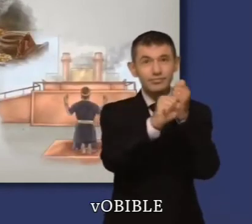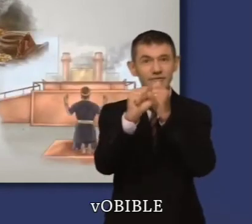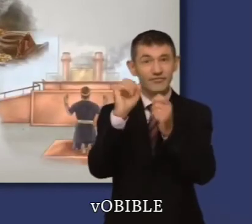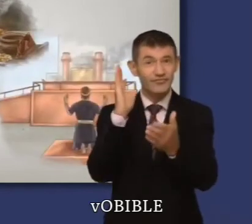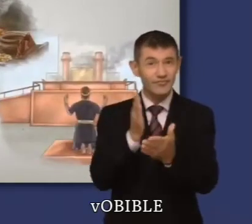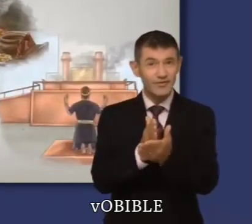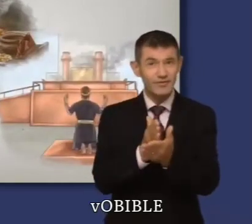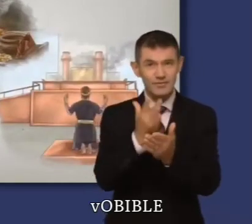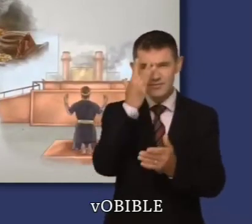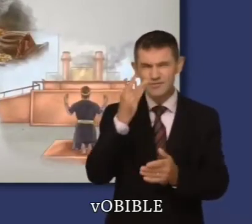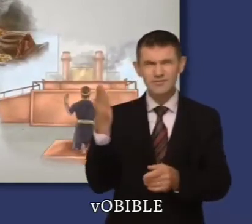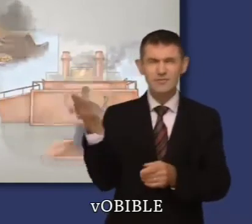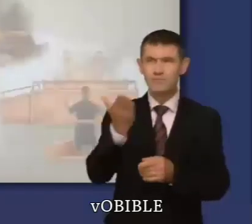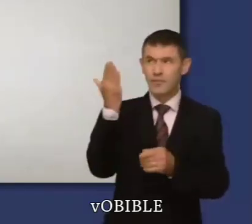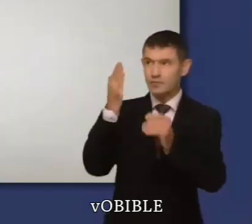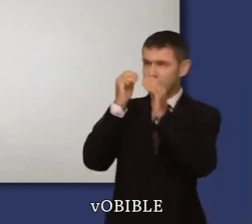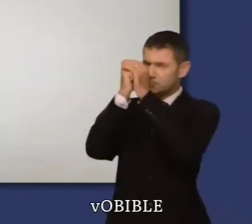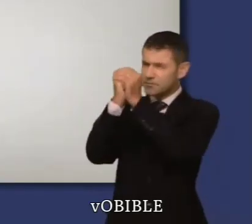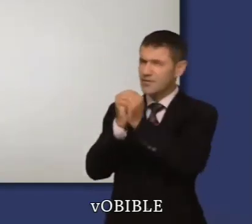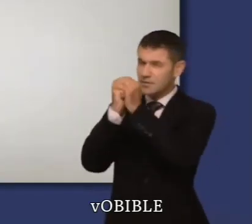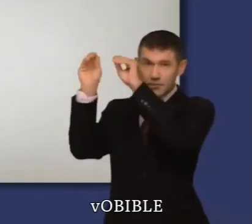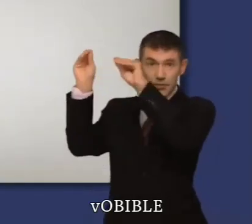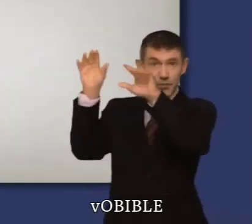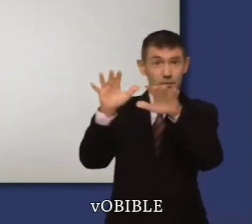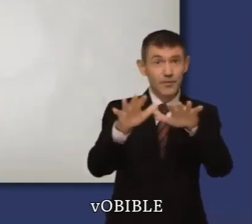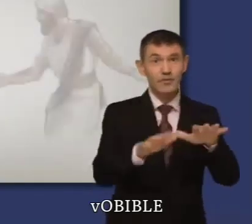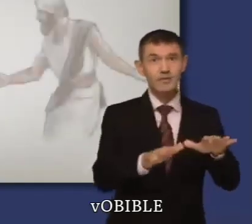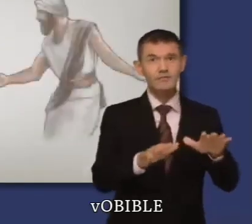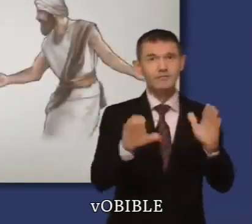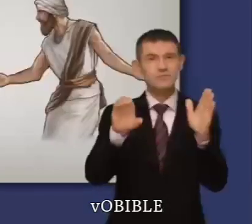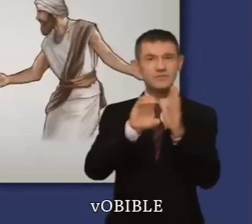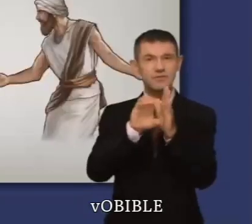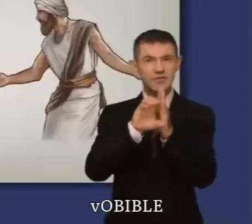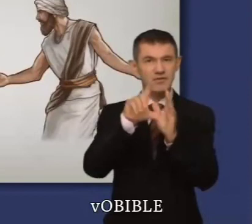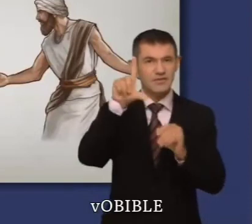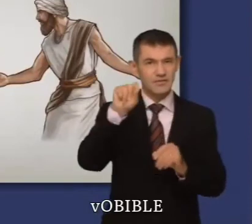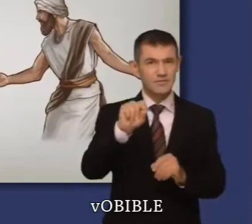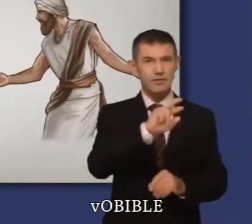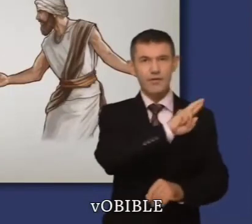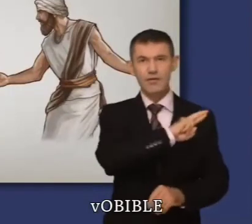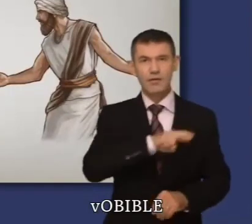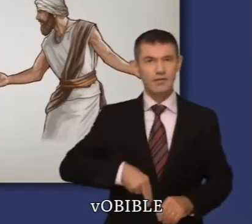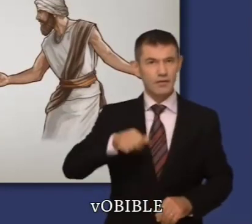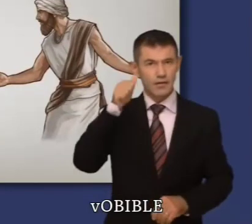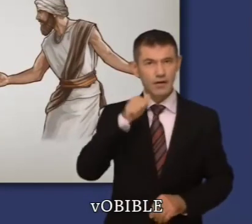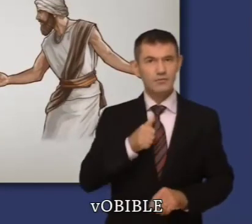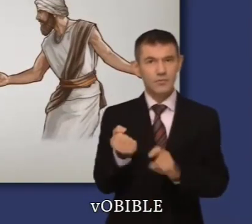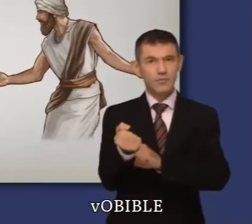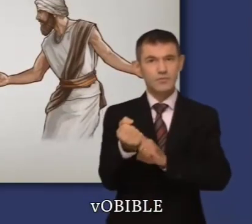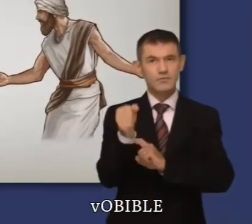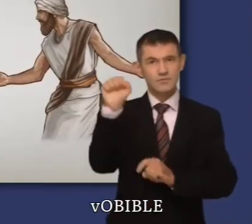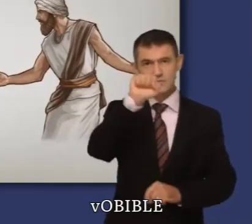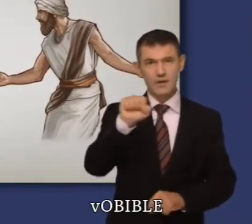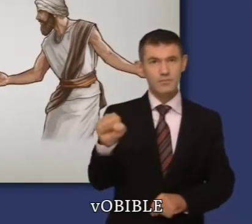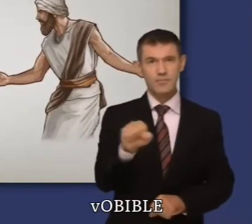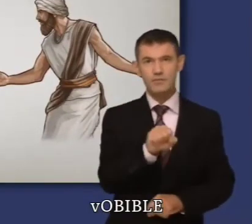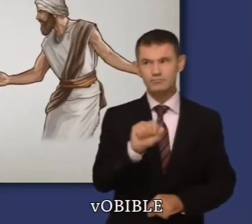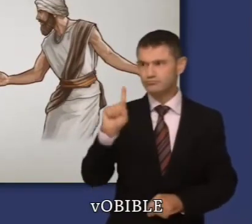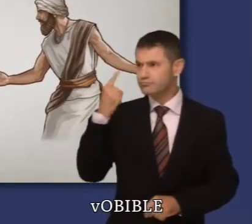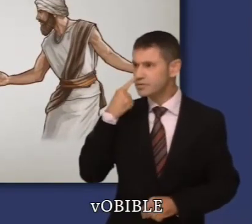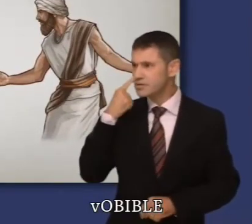du livre, après la mort du roi David, Israël connaît la paix et la prospérité sous le règne du roi Salomon. Mais dans la